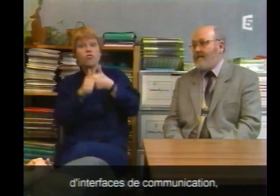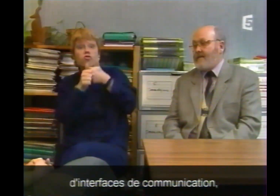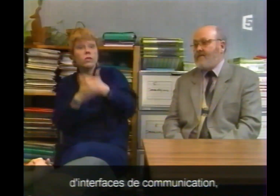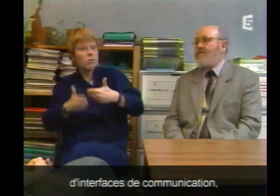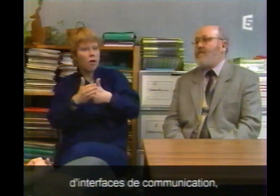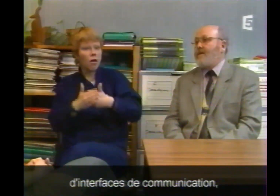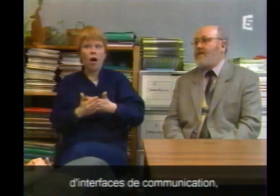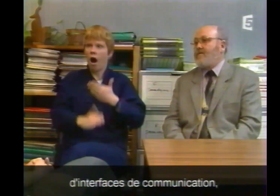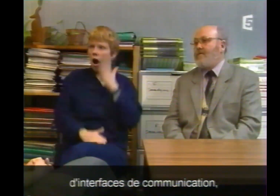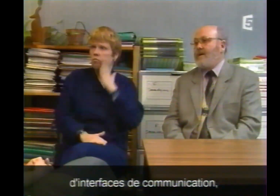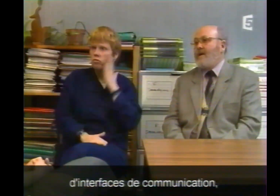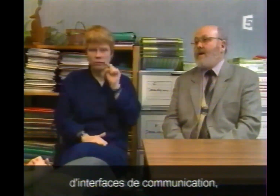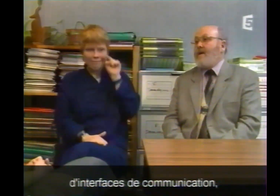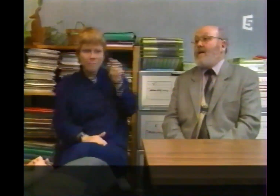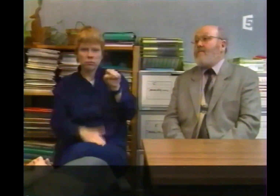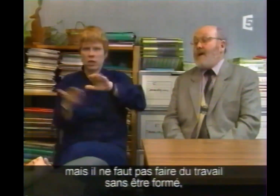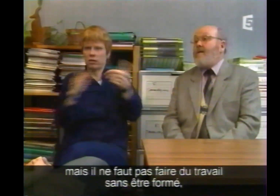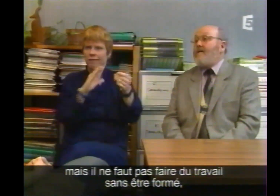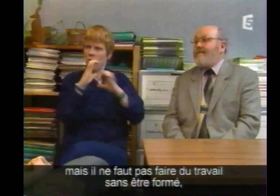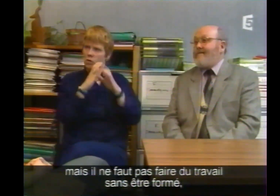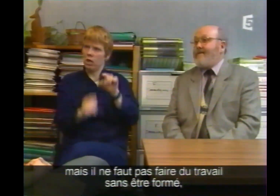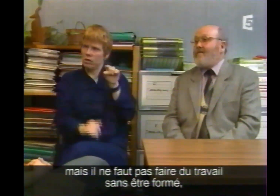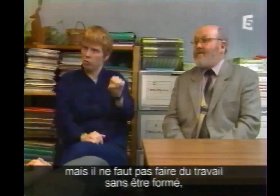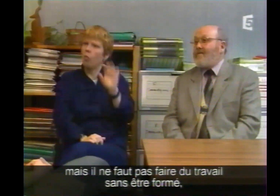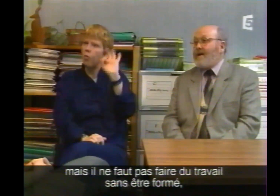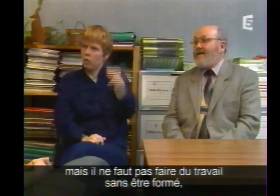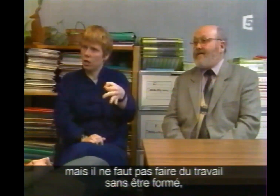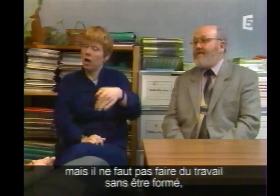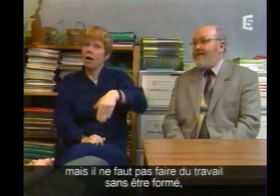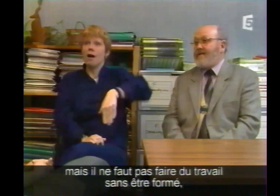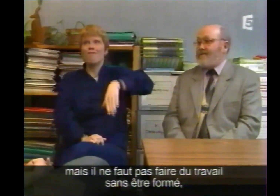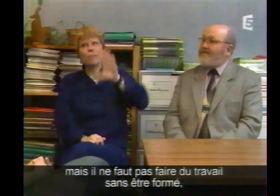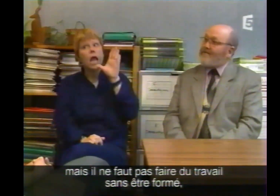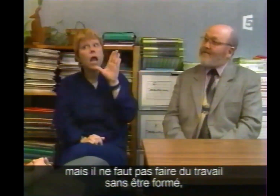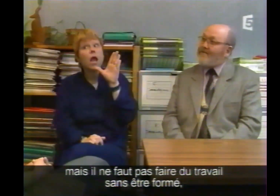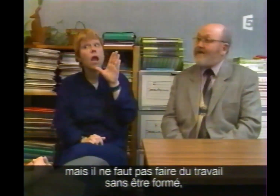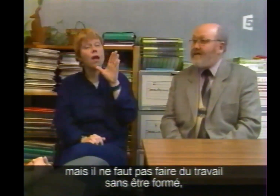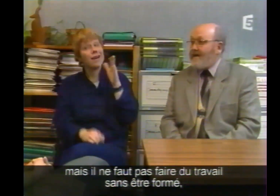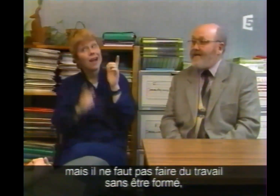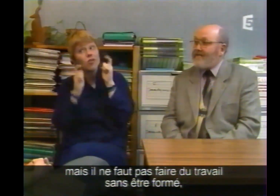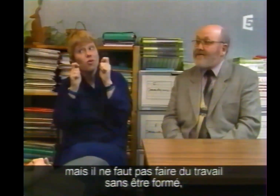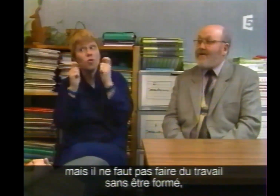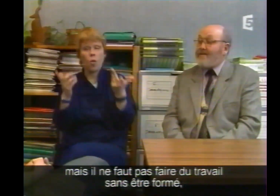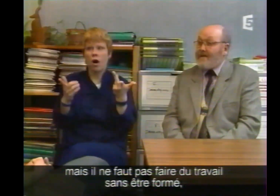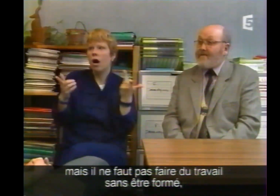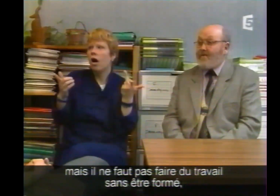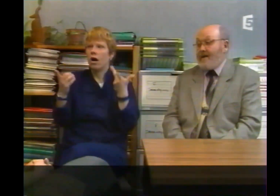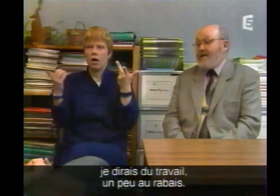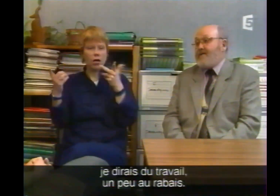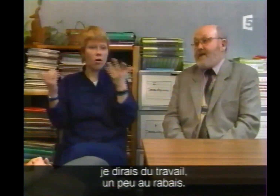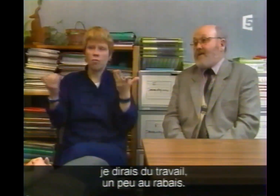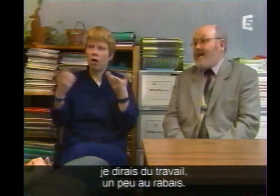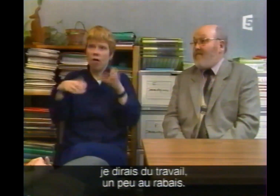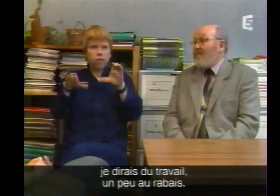d'interfaces de communication, mais il ne faut pas faire du travail sans s'être formé, je dirais du travail un peu au